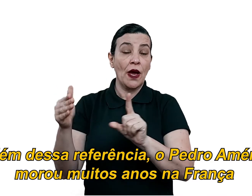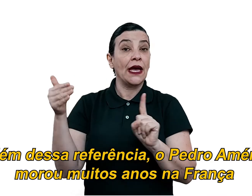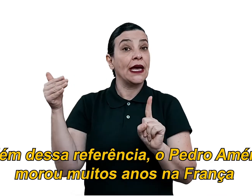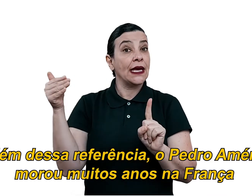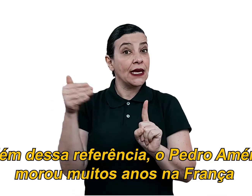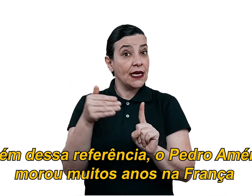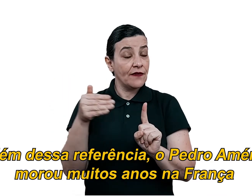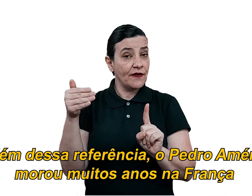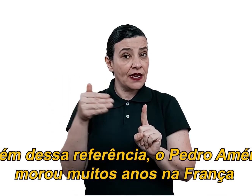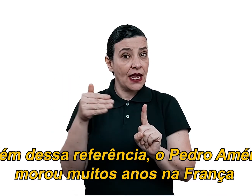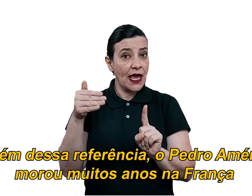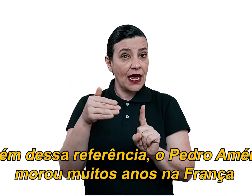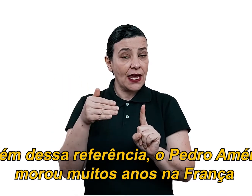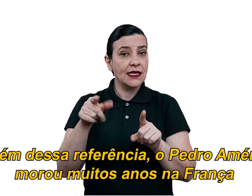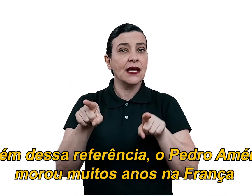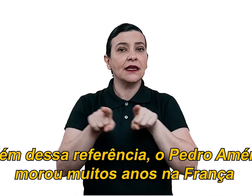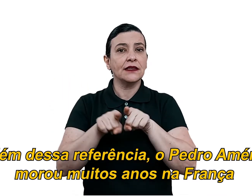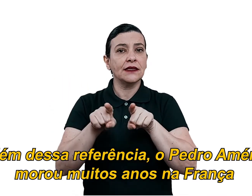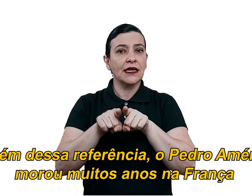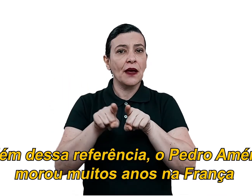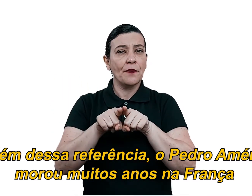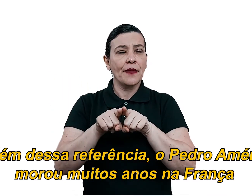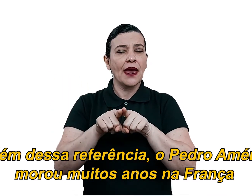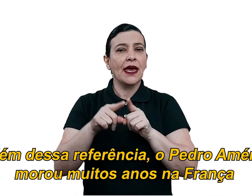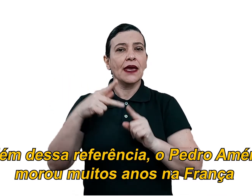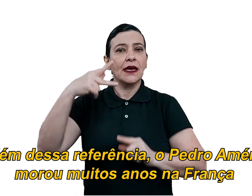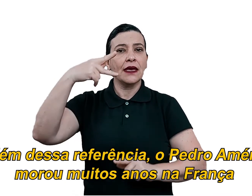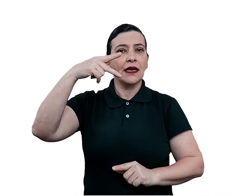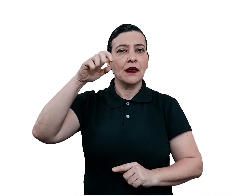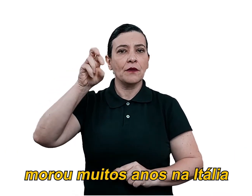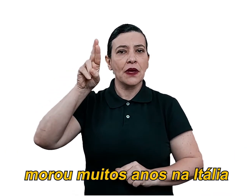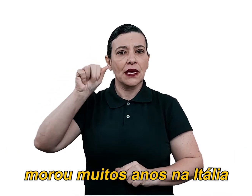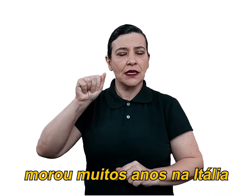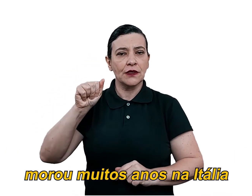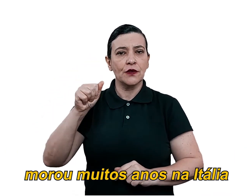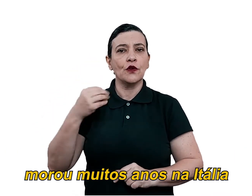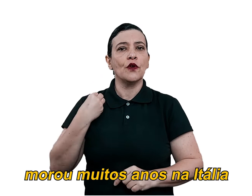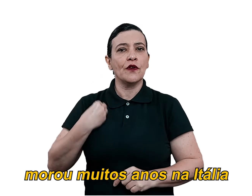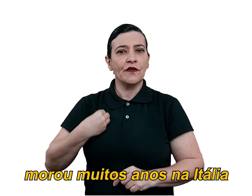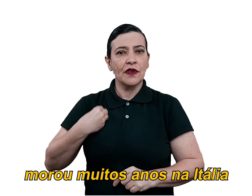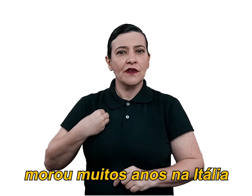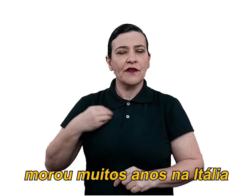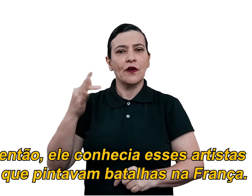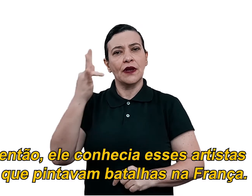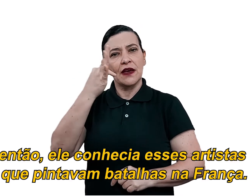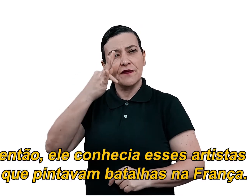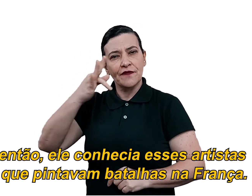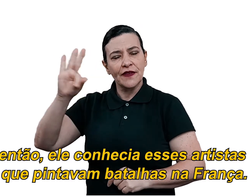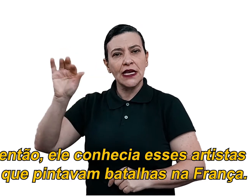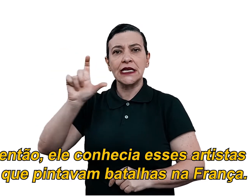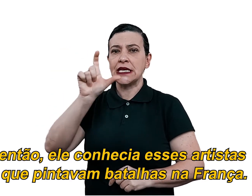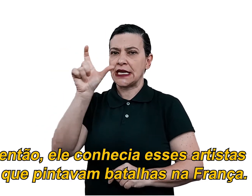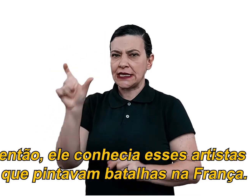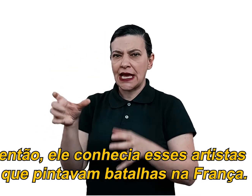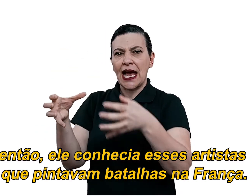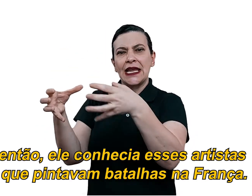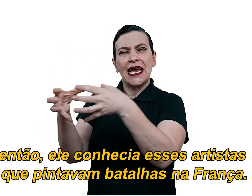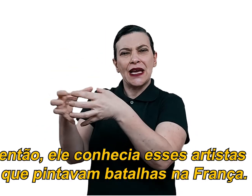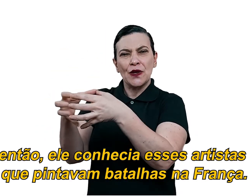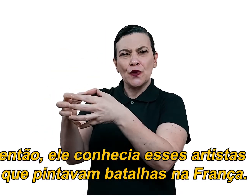referência, o Pedro Américo, ele morou muitos anos na França, morou muitos anos na Itália, então ele conhecia, né,